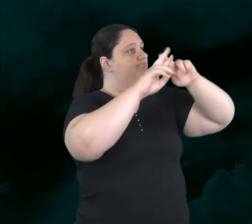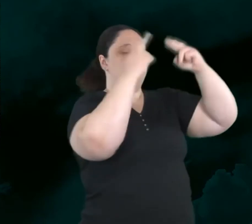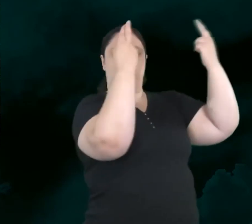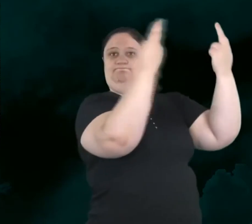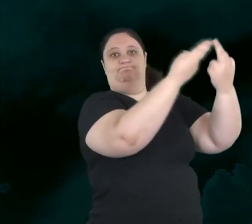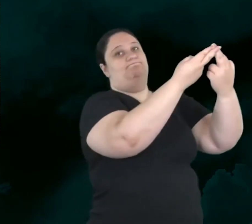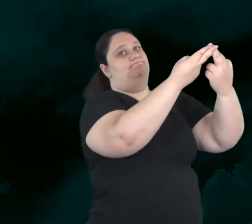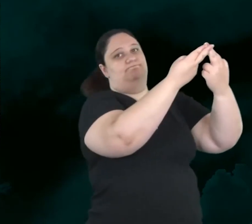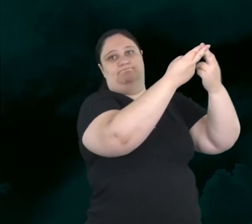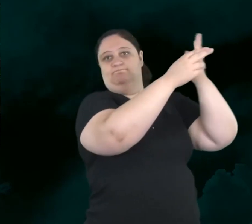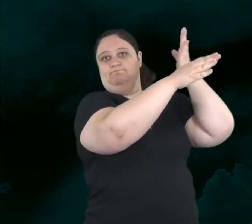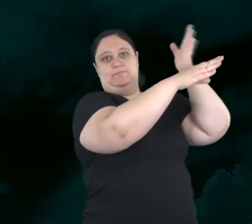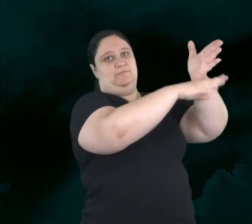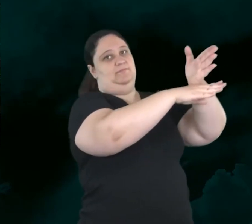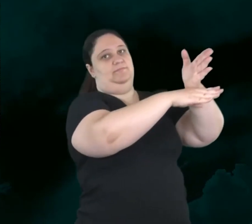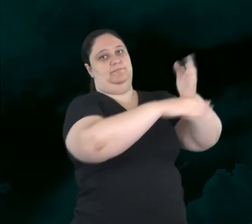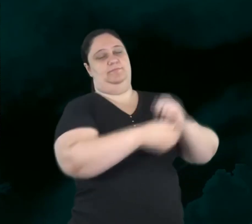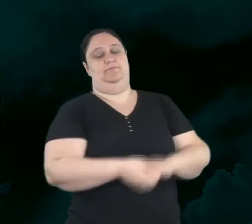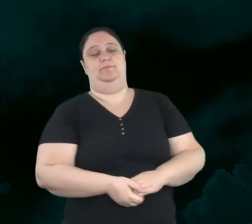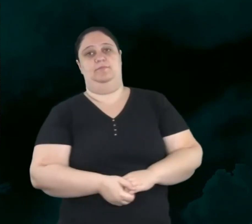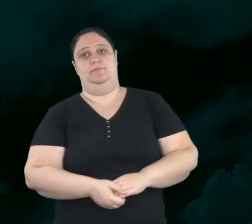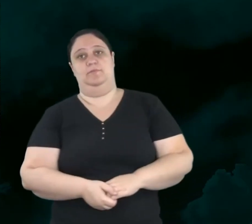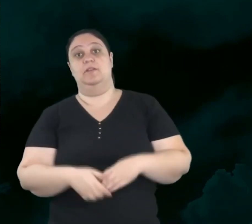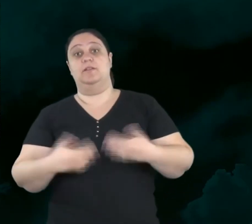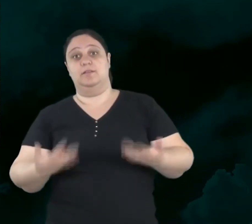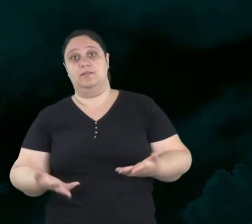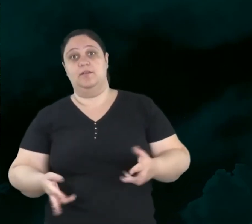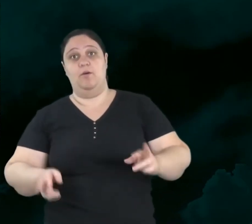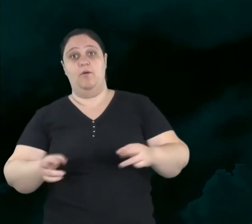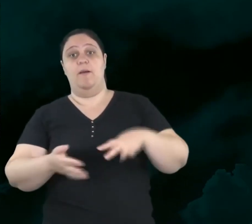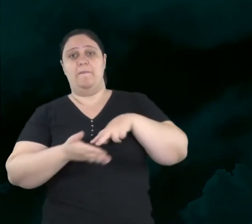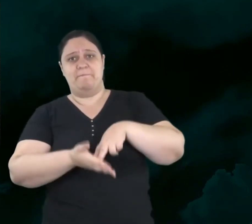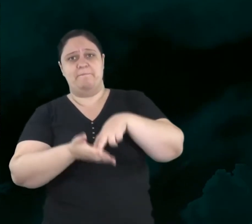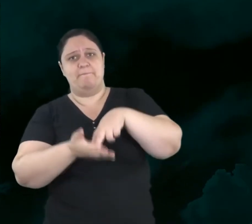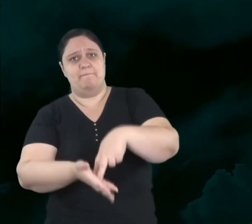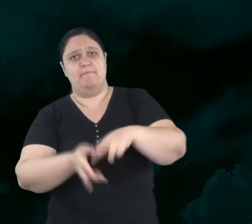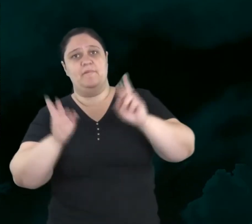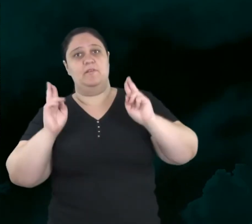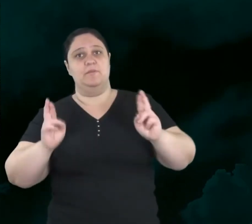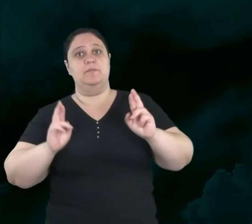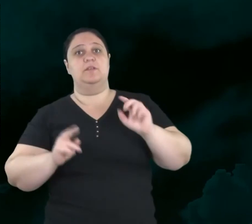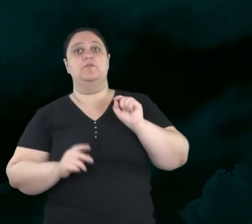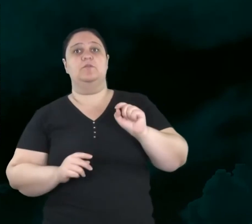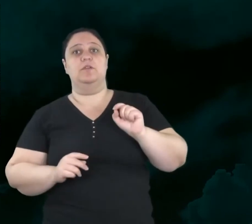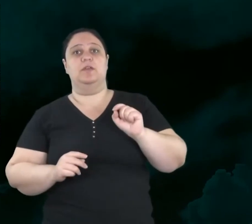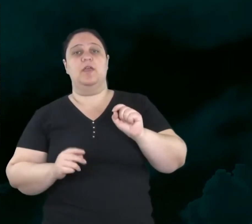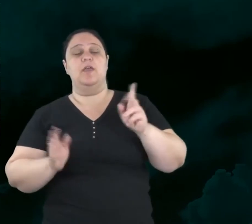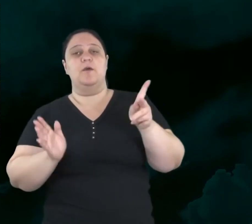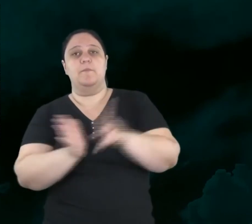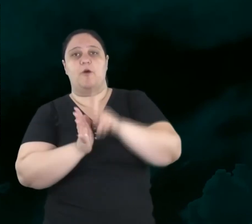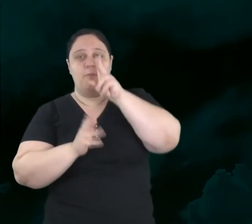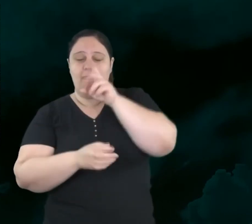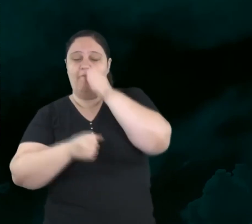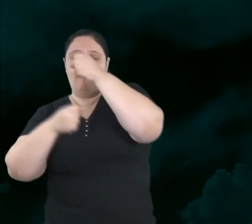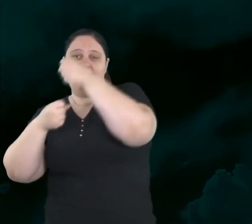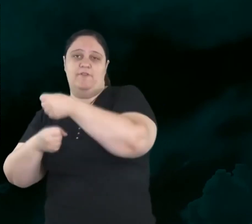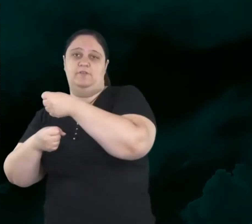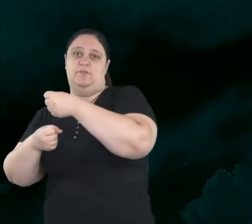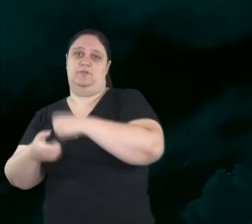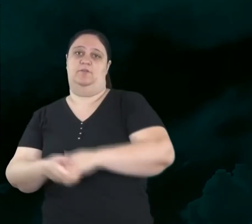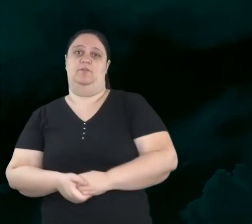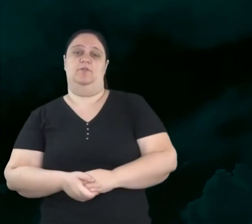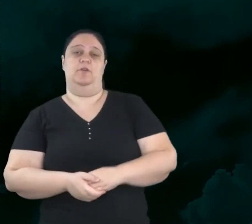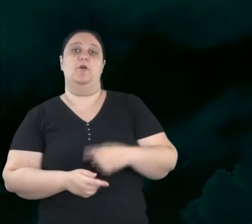a esperança, a perseverança da esperança é para os vencedores. Porque se você